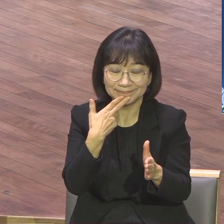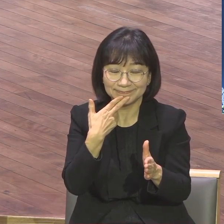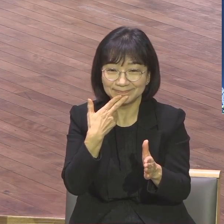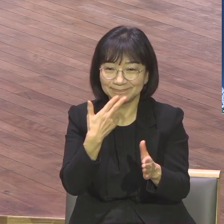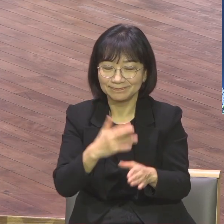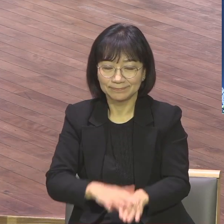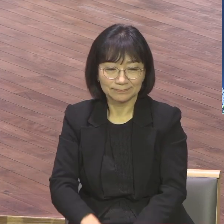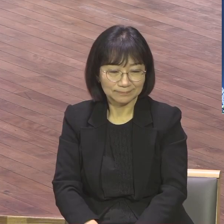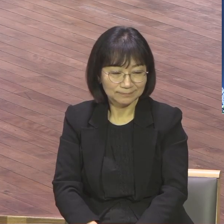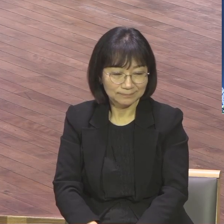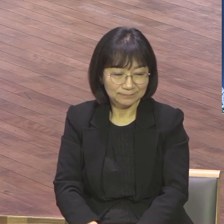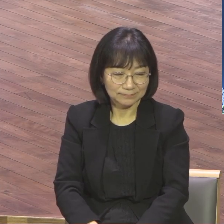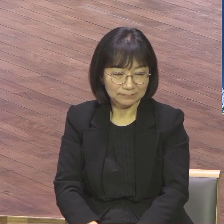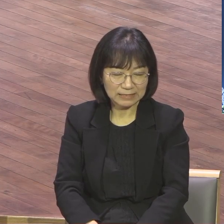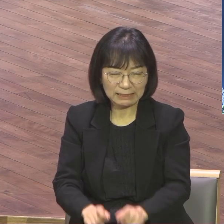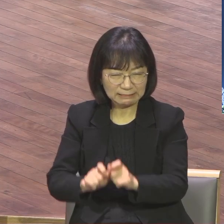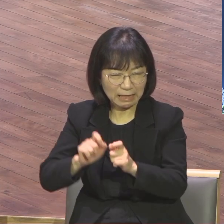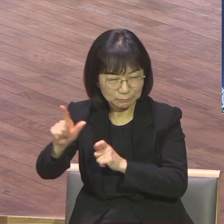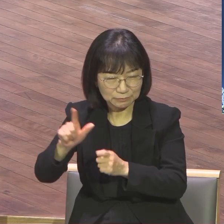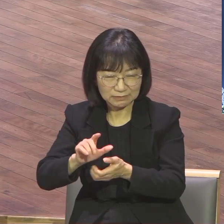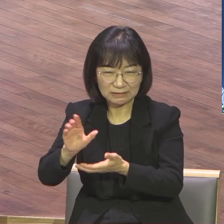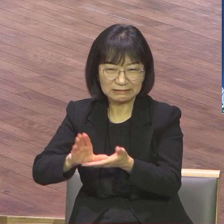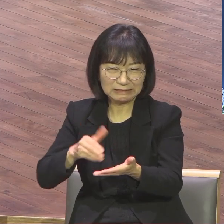알잖아요. 거의 다 서론이요.